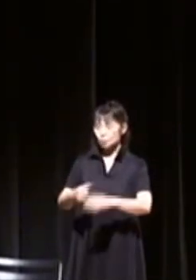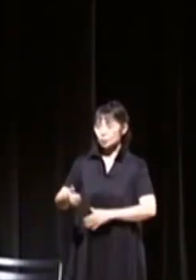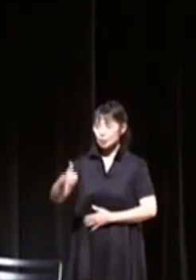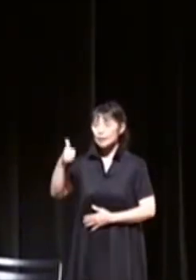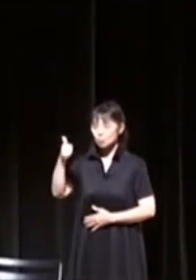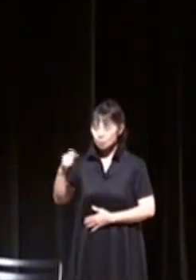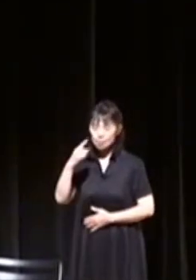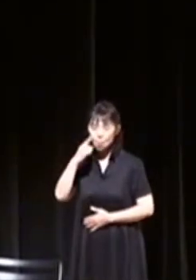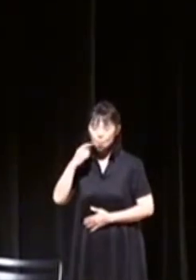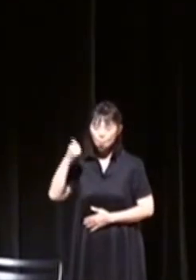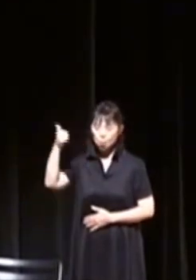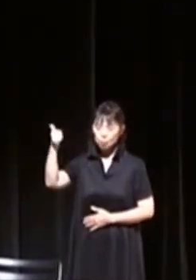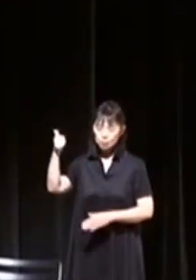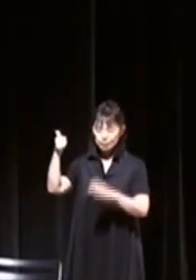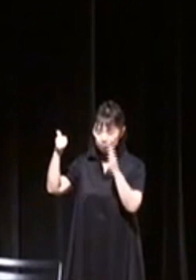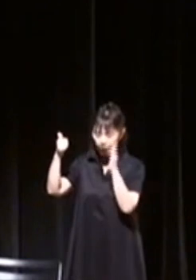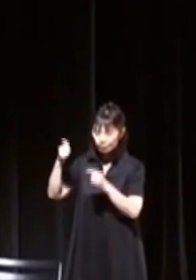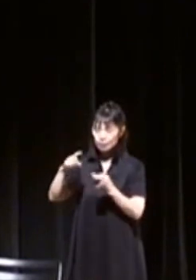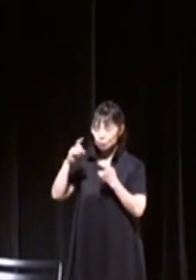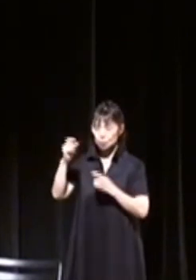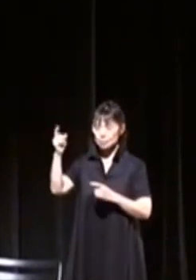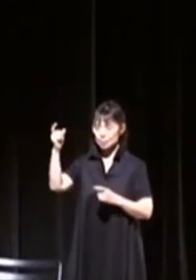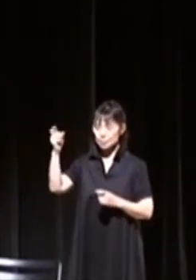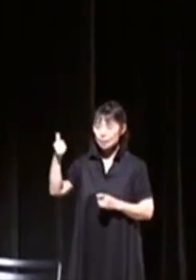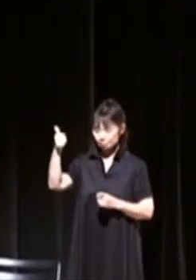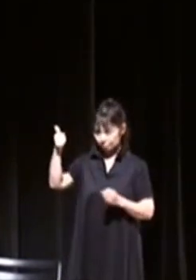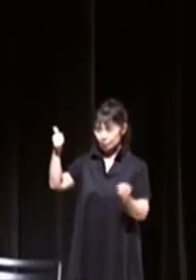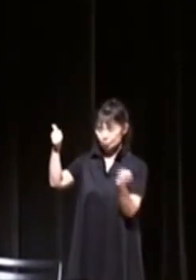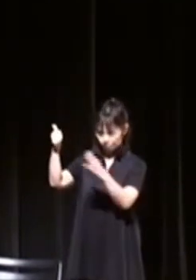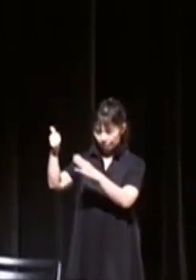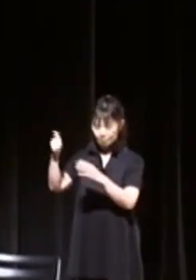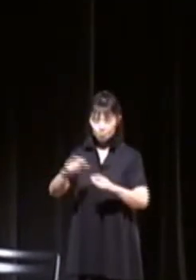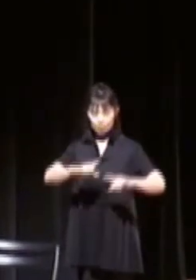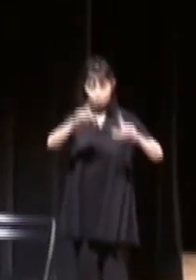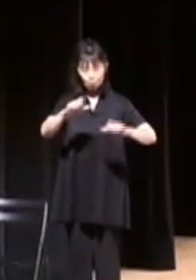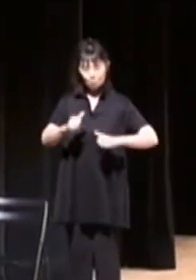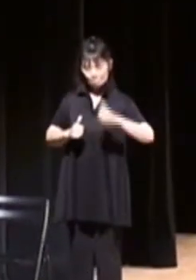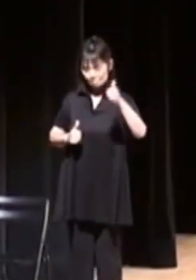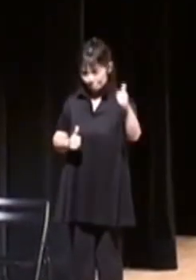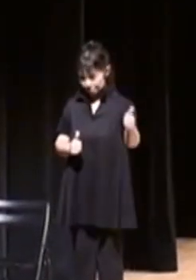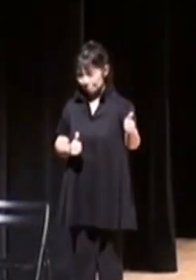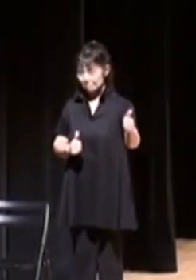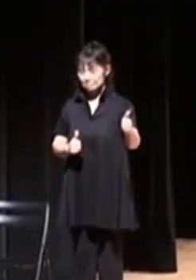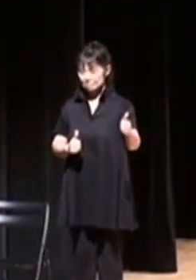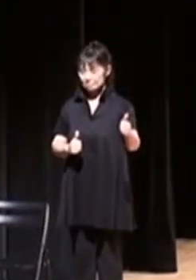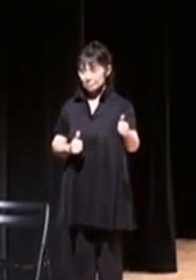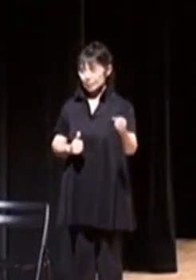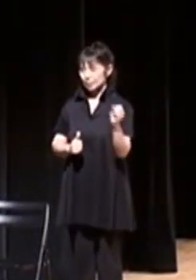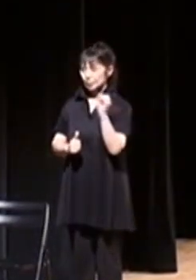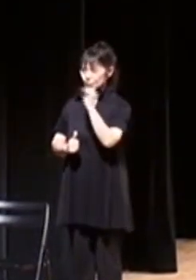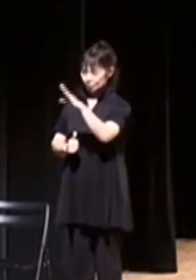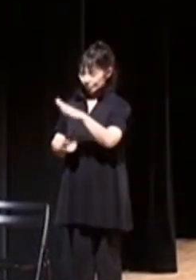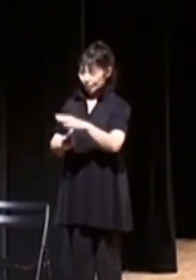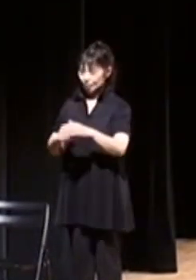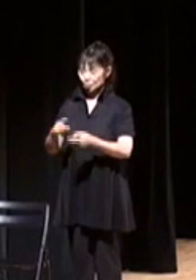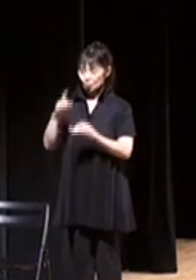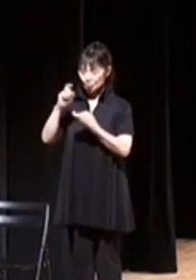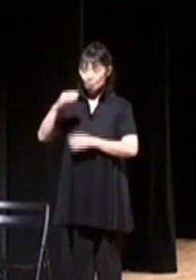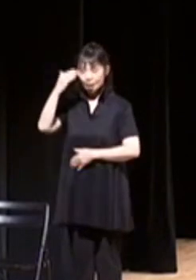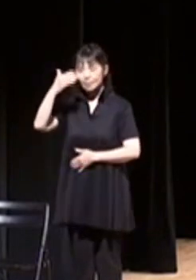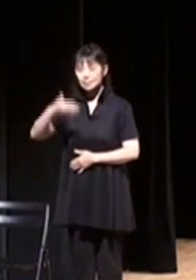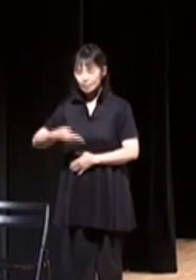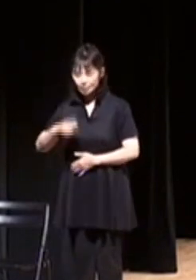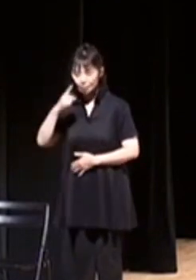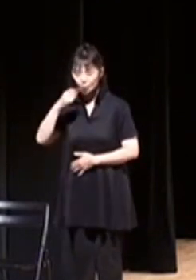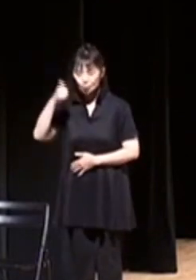お父さんにひどい言葉を残したまま上京してしまいました。投げつけた言葉を反省してお